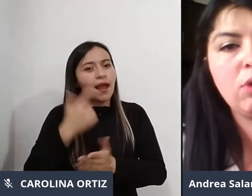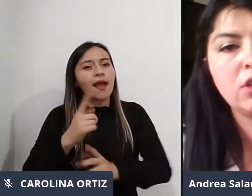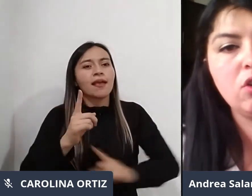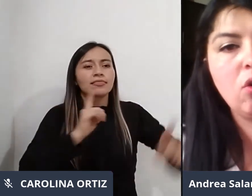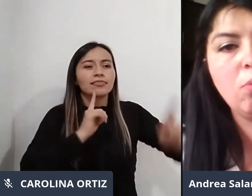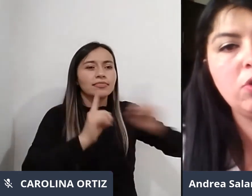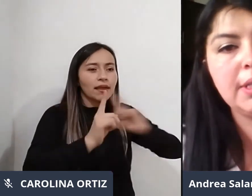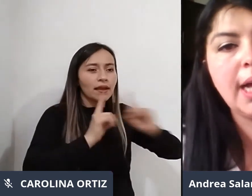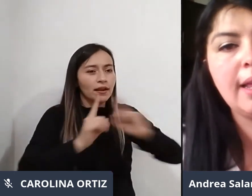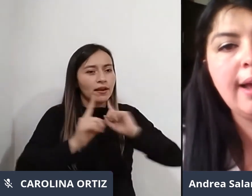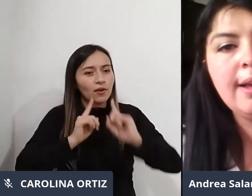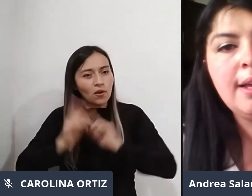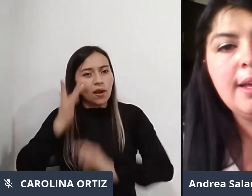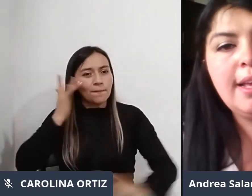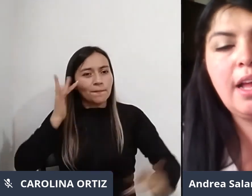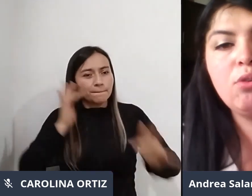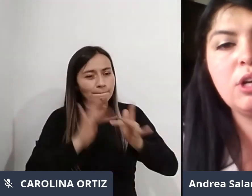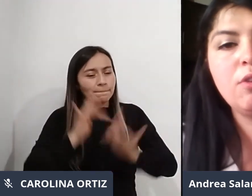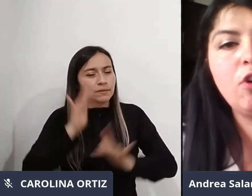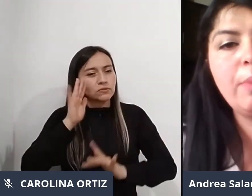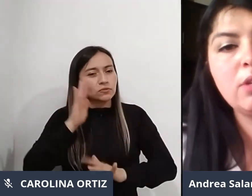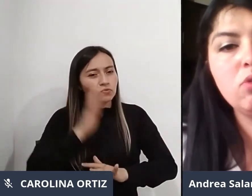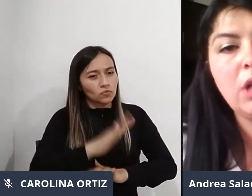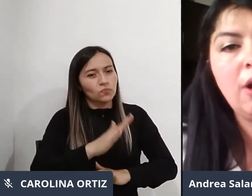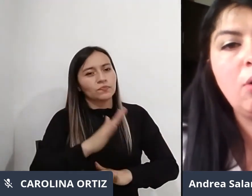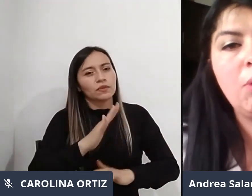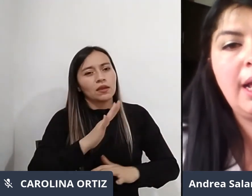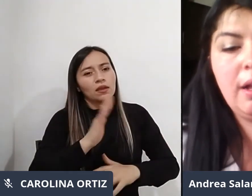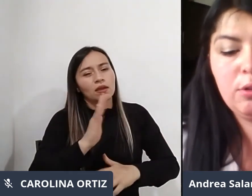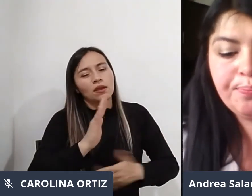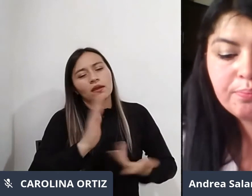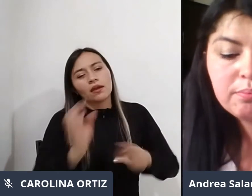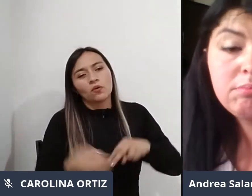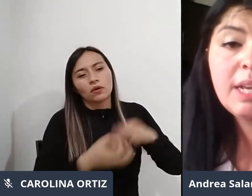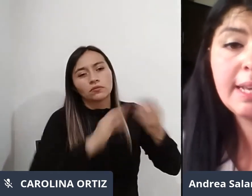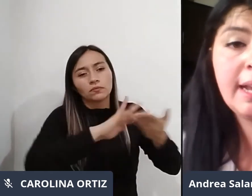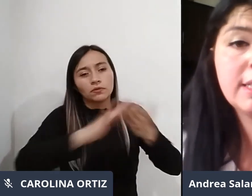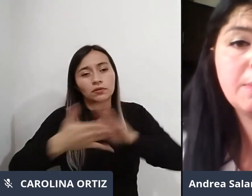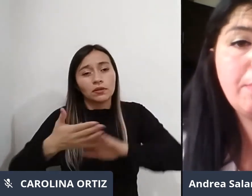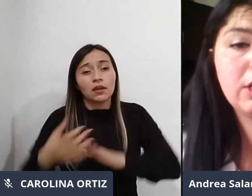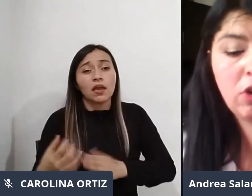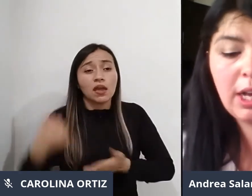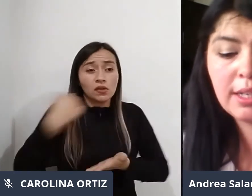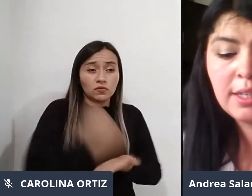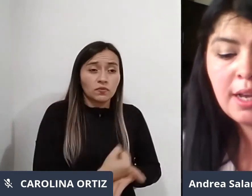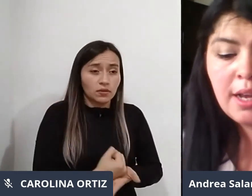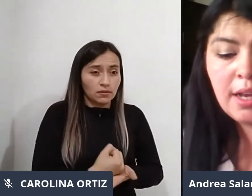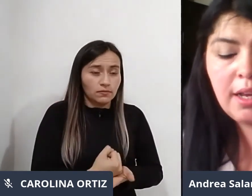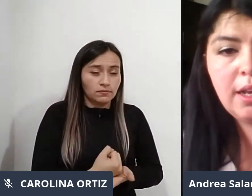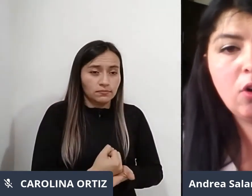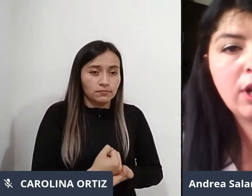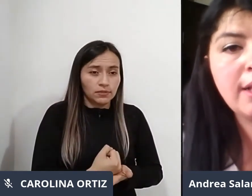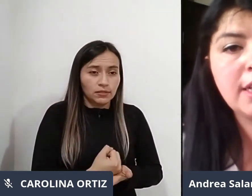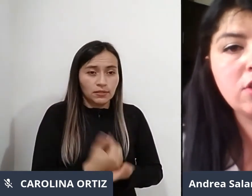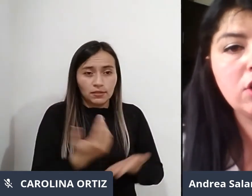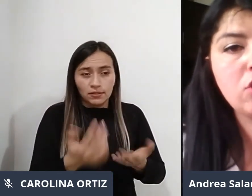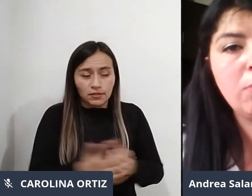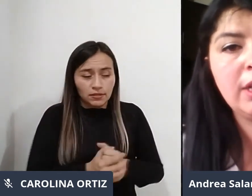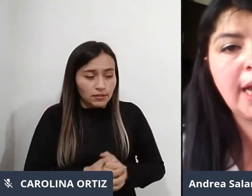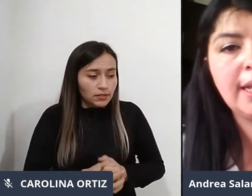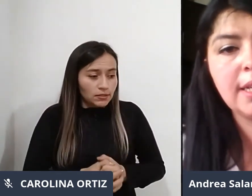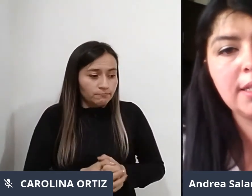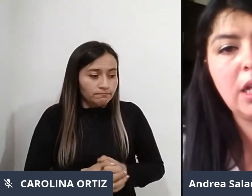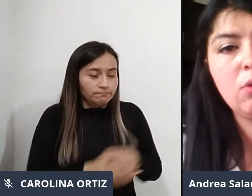diálogo de la educación comunitaria y la educación formal es un diálogo obligado y que en este momento las